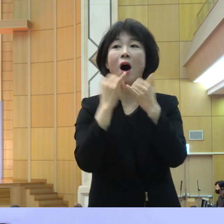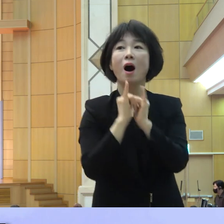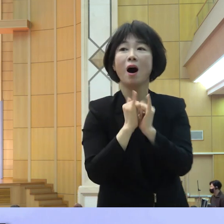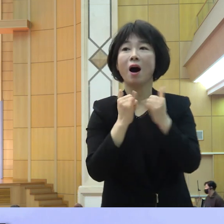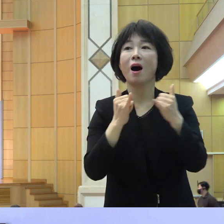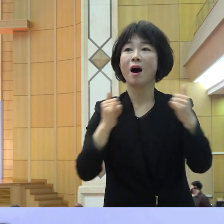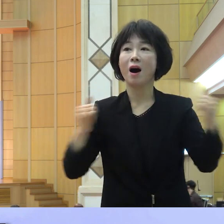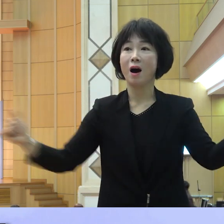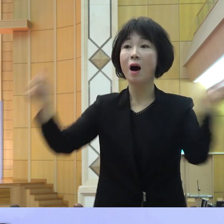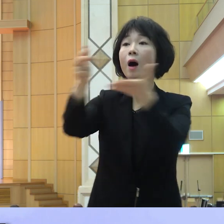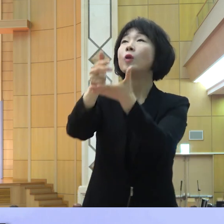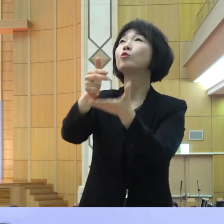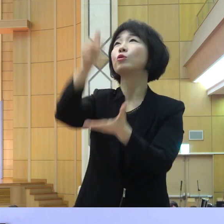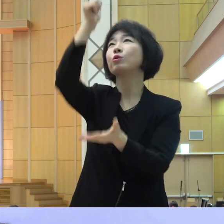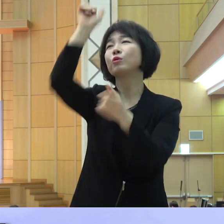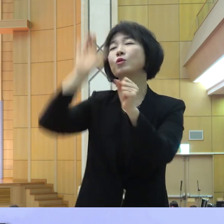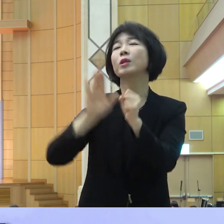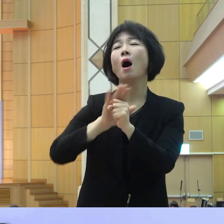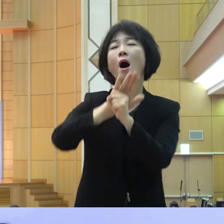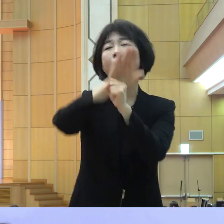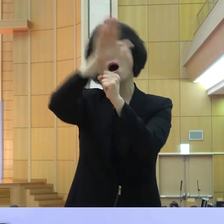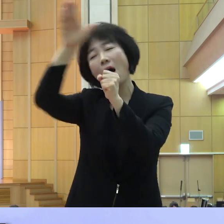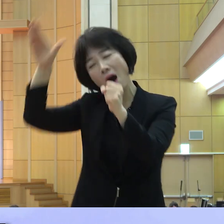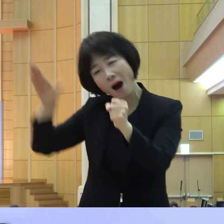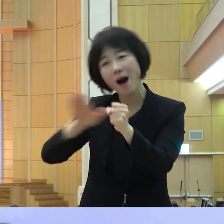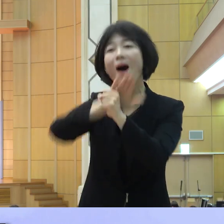사랑하는 자 주